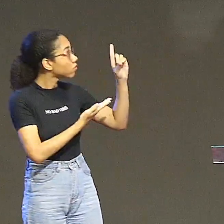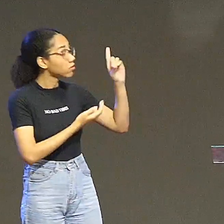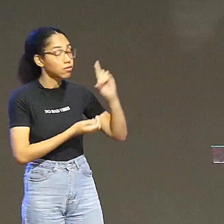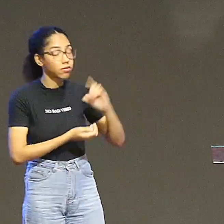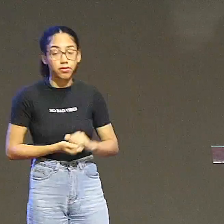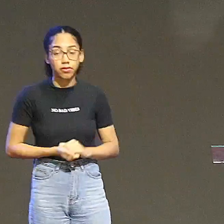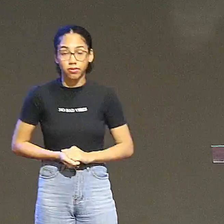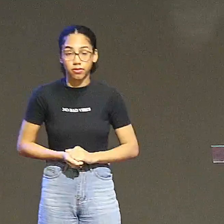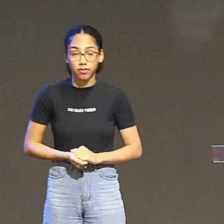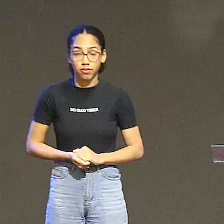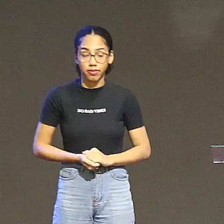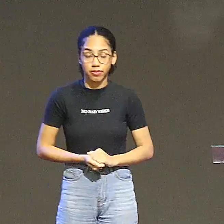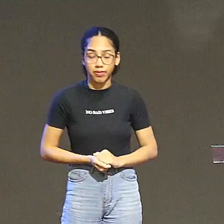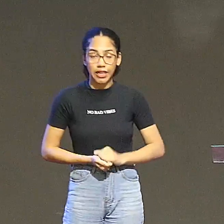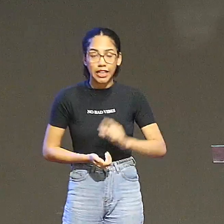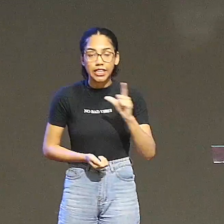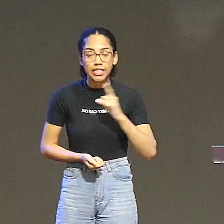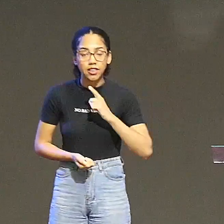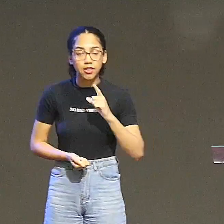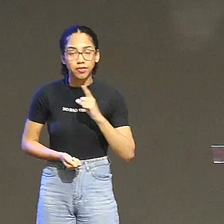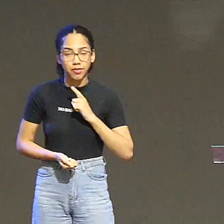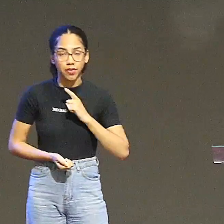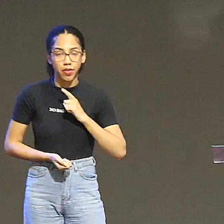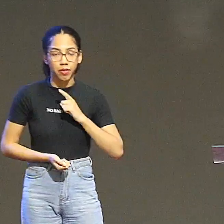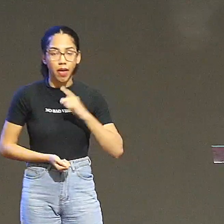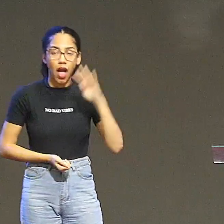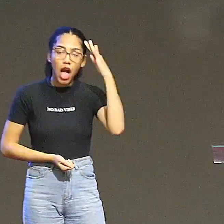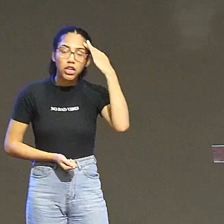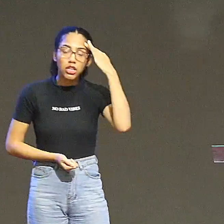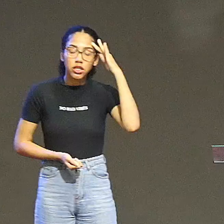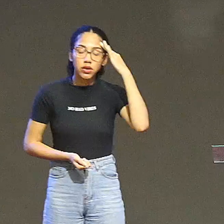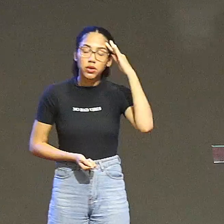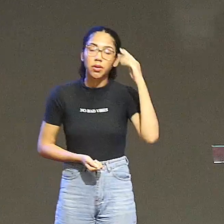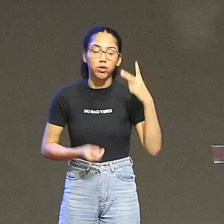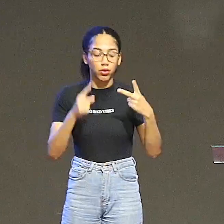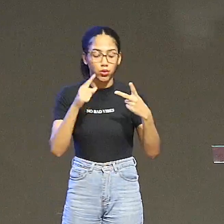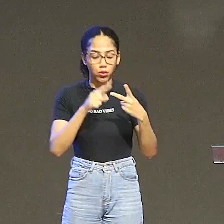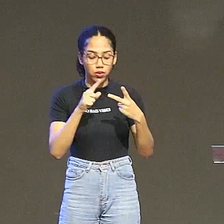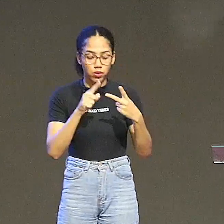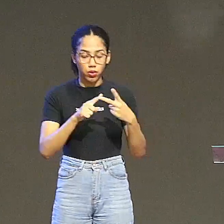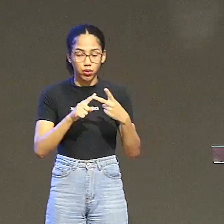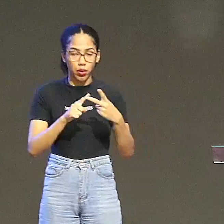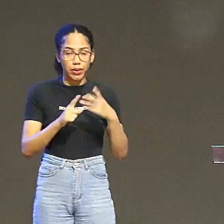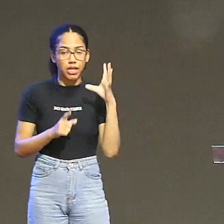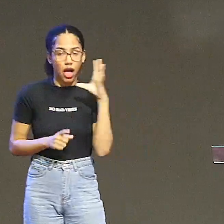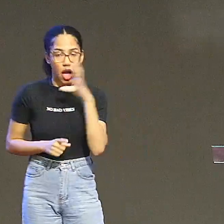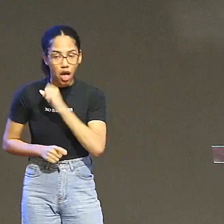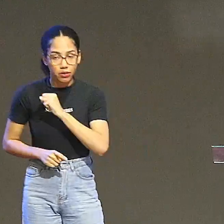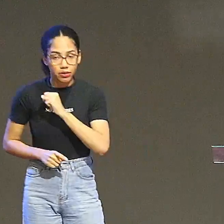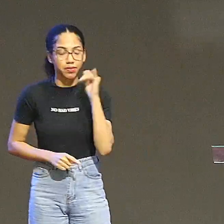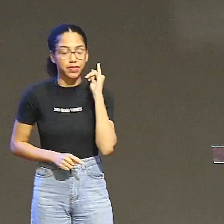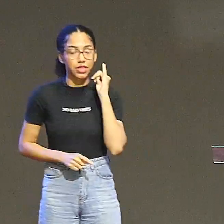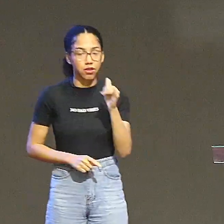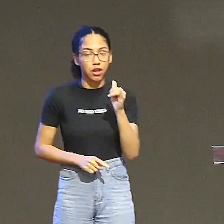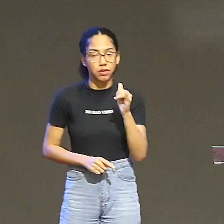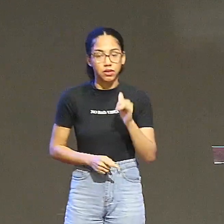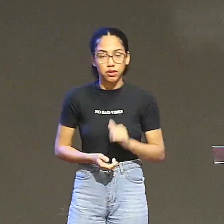nós tenha consciência disso a coisa rápida que eu quero falar para